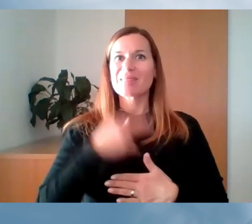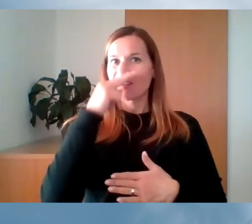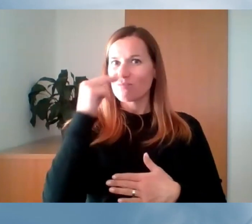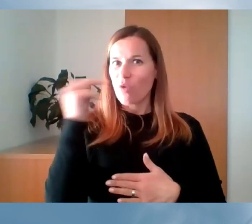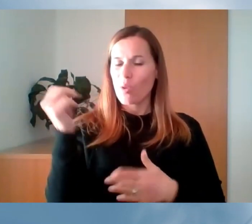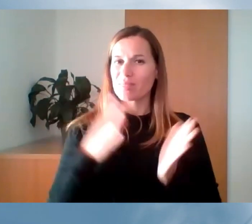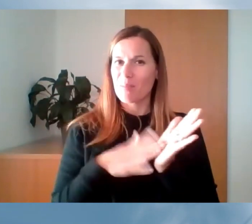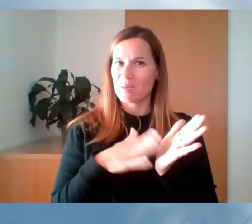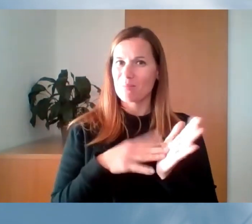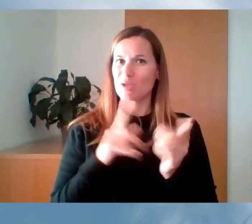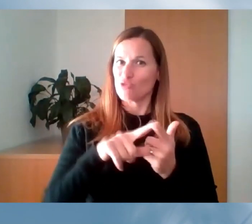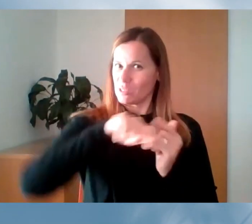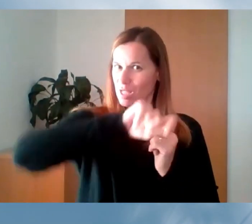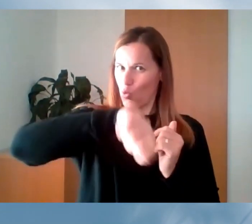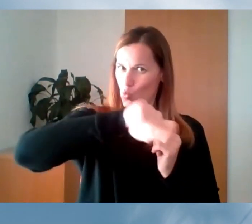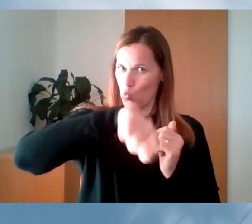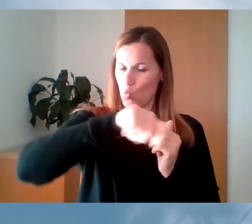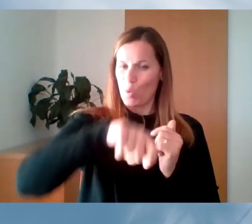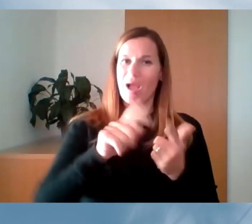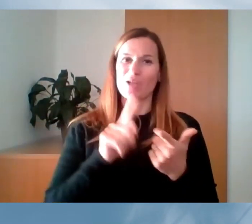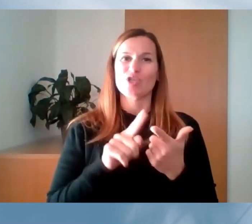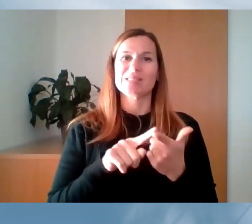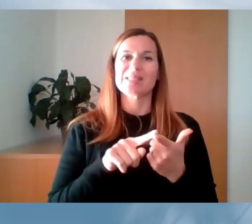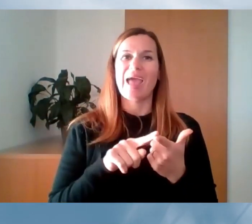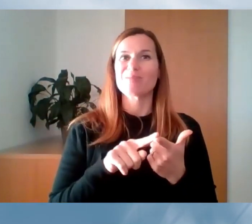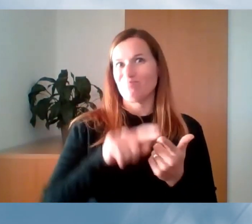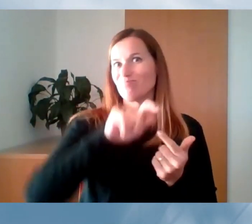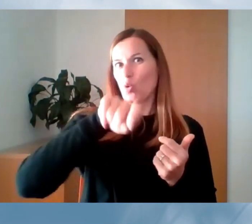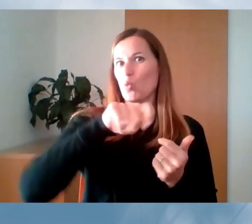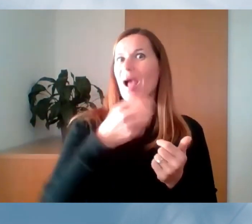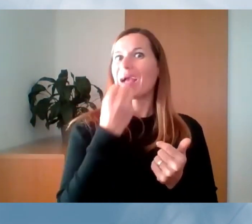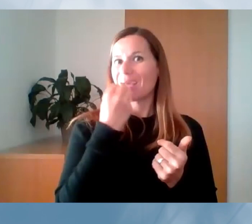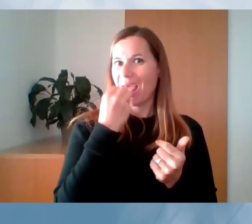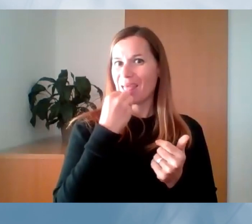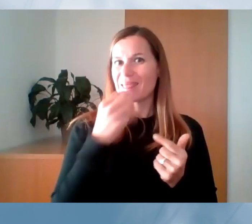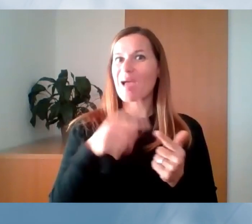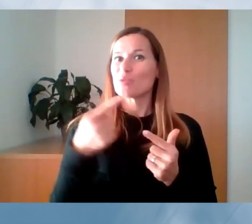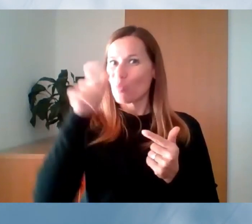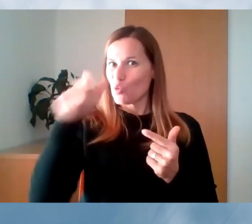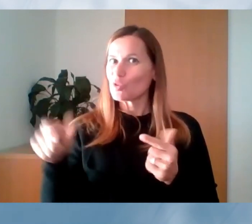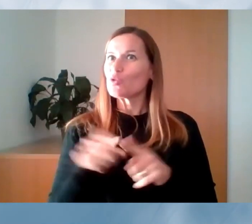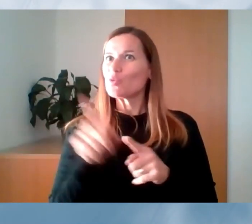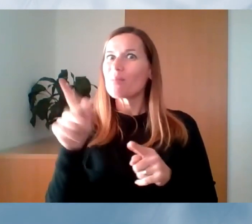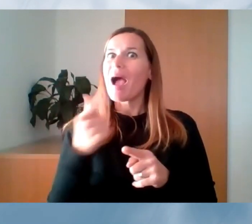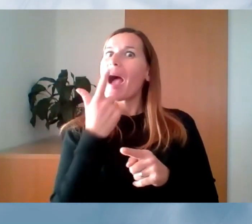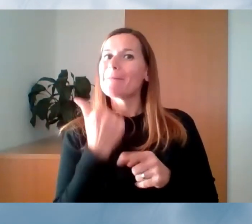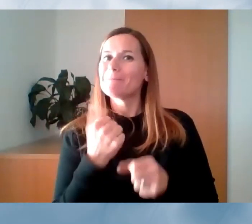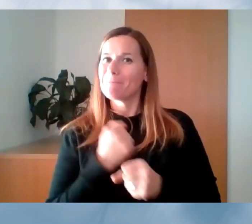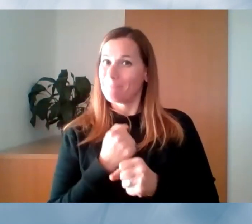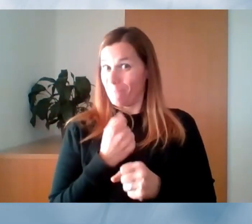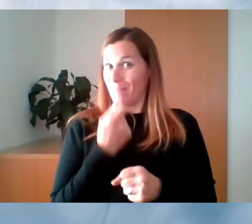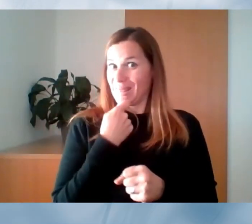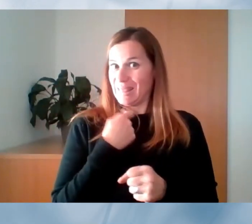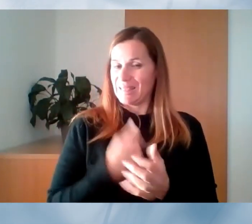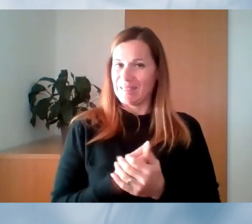von, recimo, ko se kuha, ko se hrana kuhava, potem imajo ljudje tudi apetit. Tako da